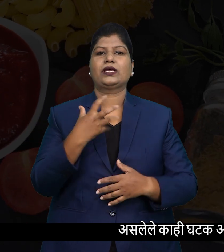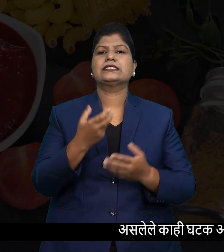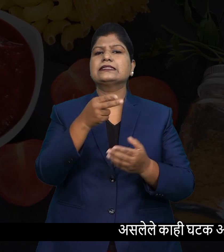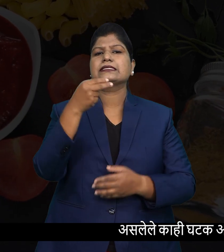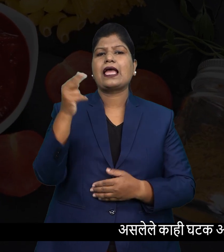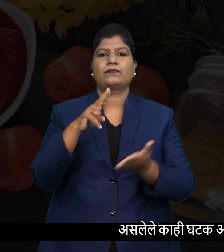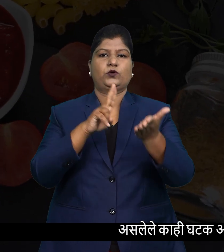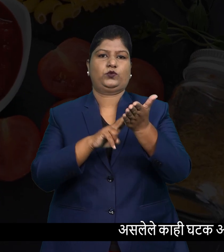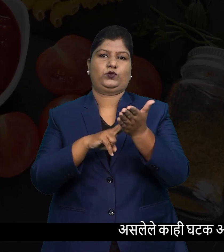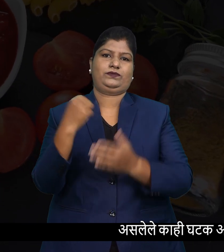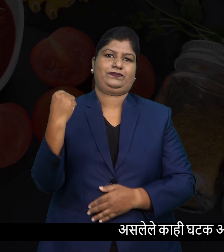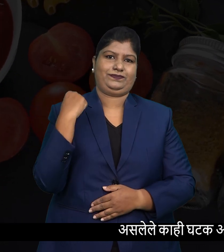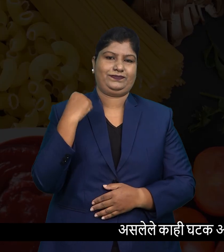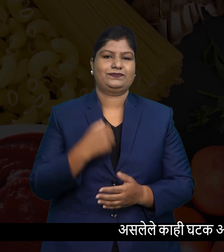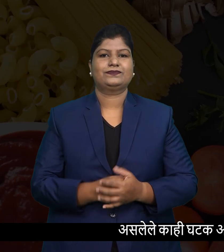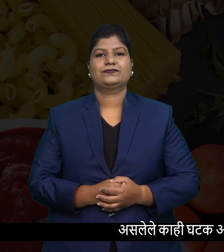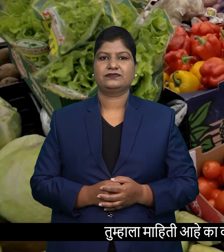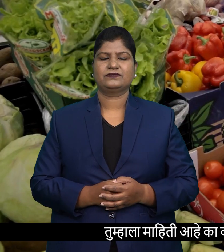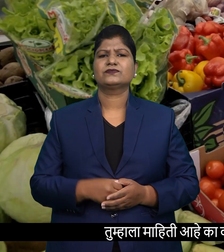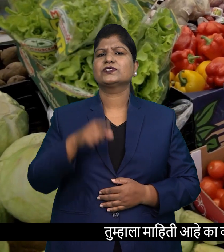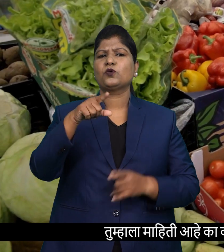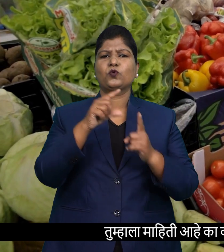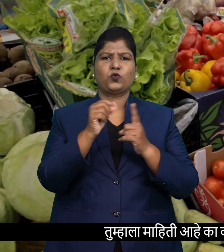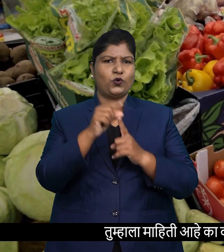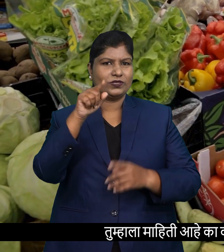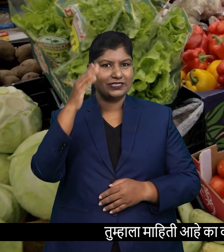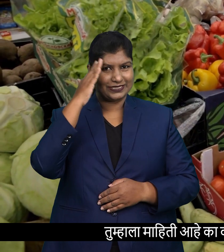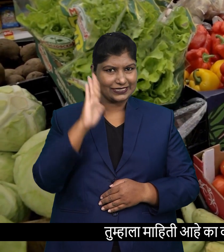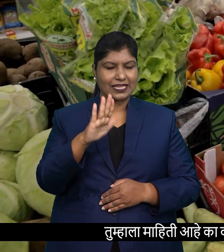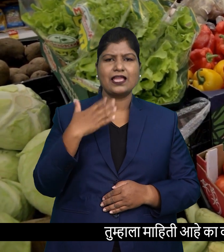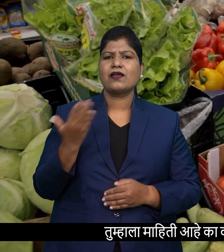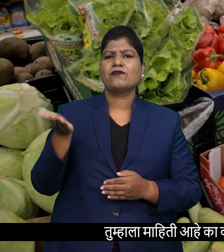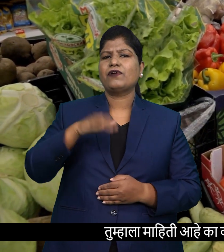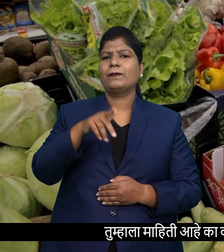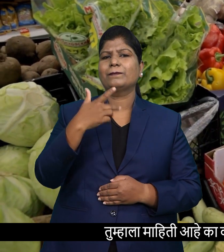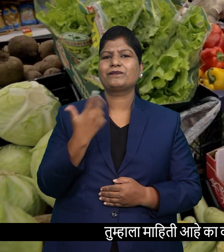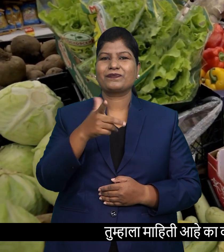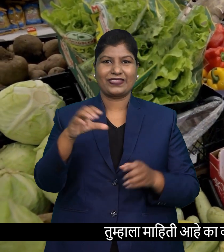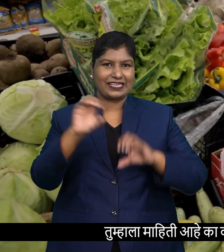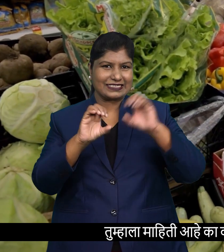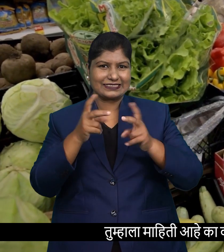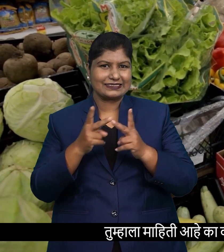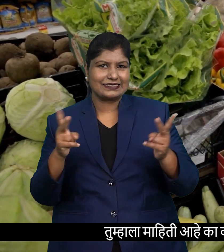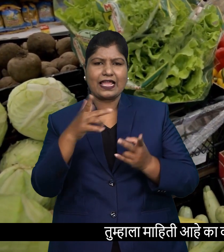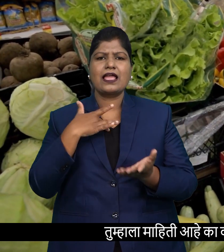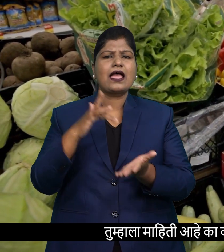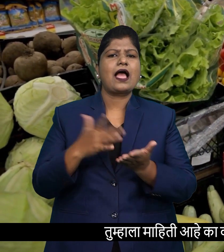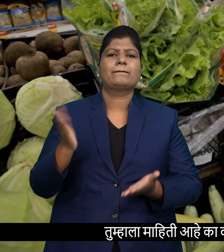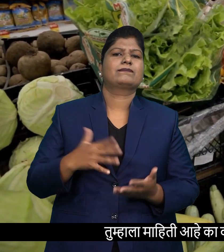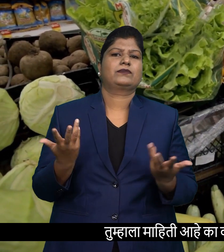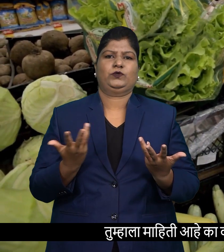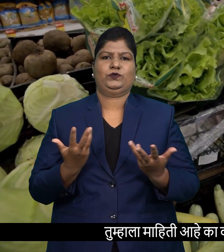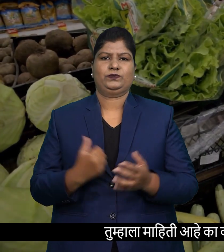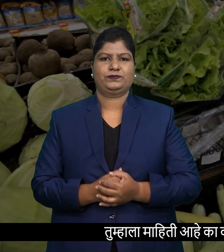ज्याला पोषक घटक म्हणतात. तुम्हाला माहिती आहे का की आपल्याला हे घटक कुठून